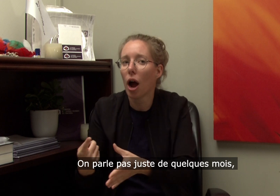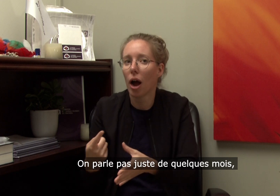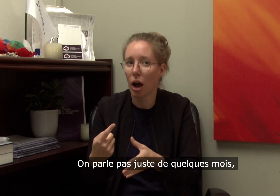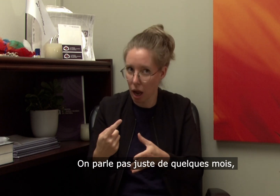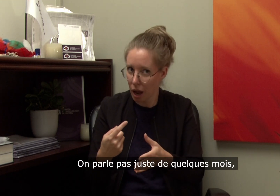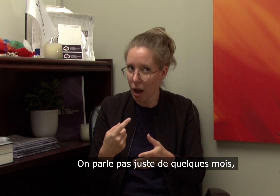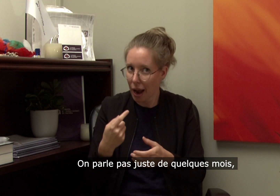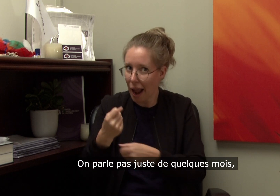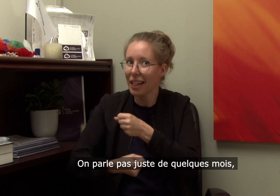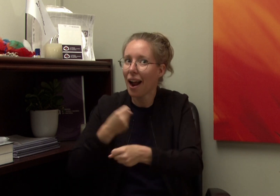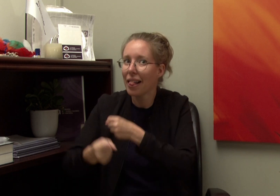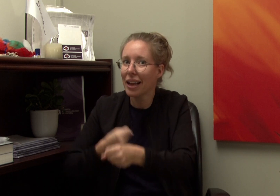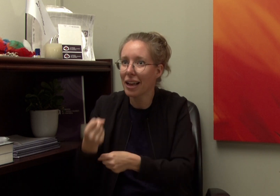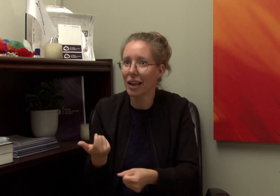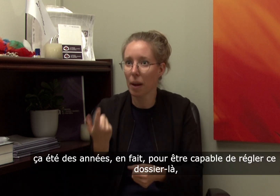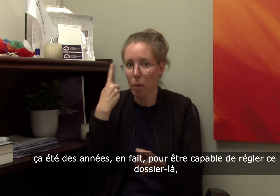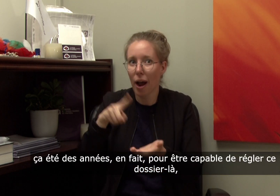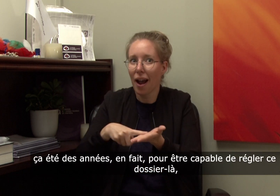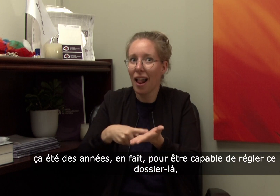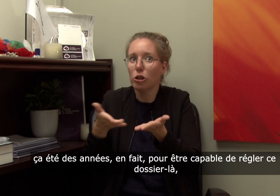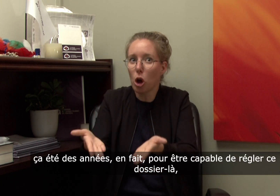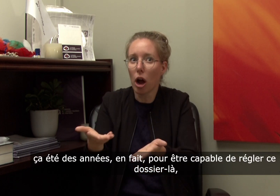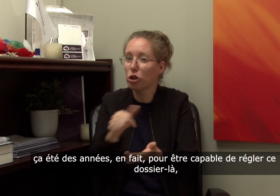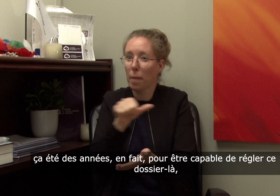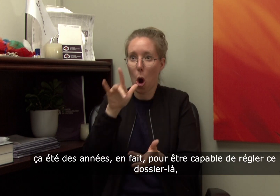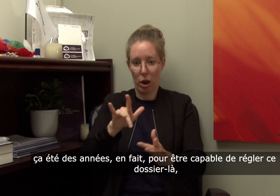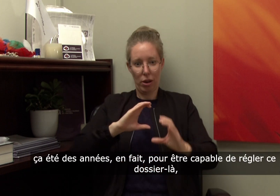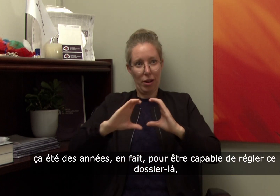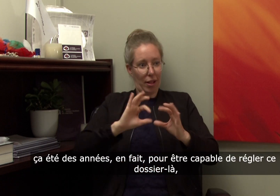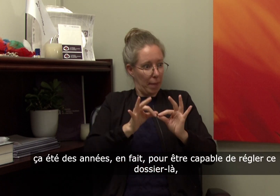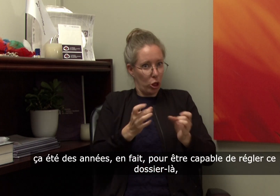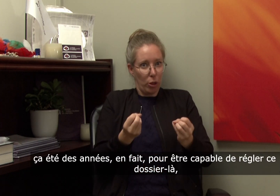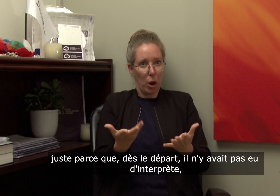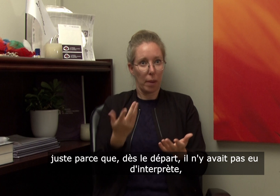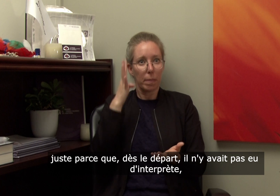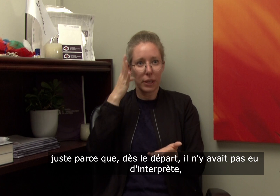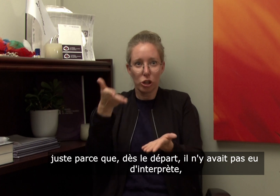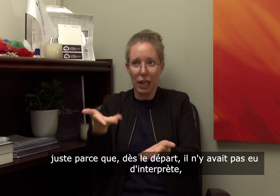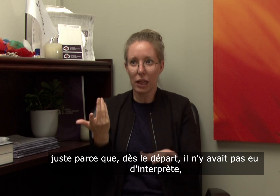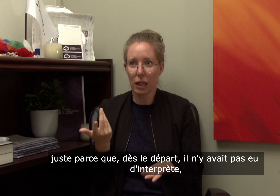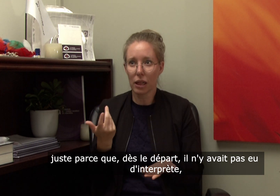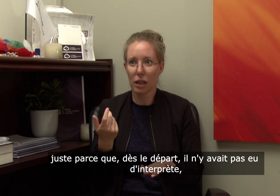de quelques mois, là. Hein, ça a été des années, en fait, pour être capable de régler ce dossier-là, juste parce que dès le départ, il n'y avait pas